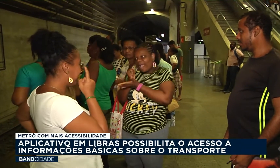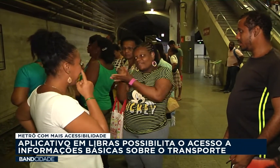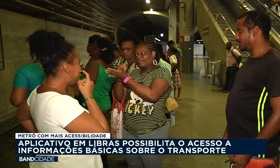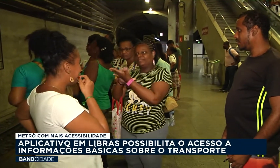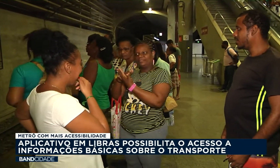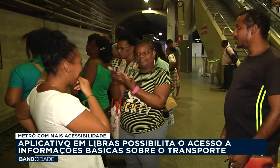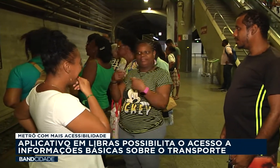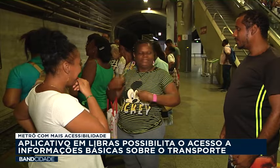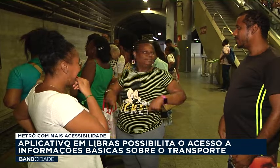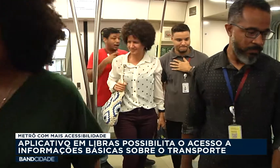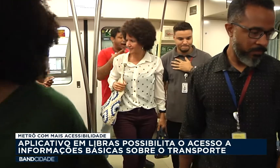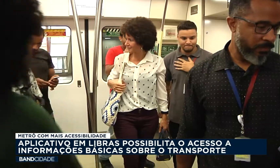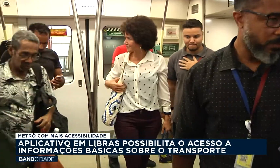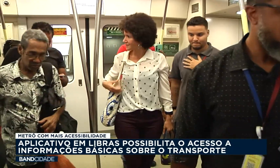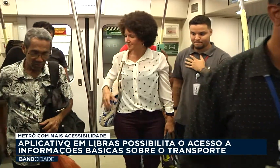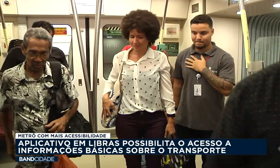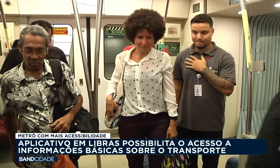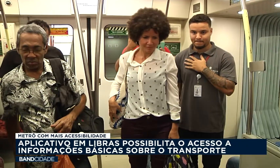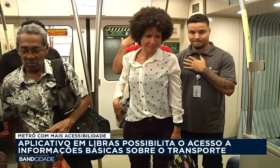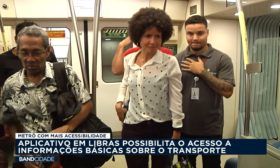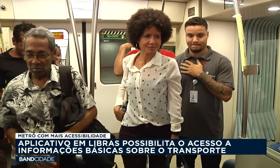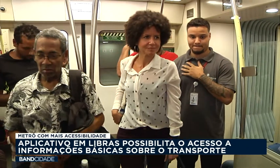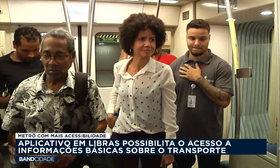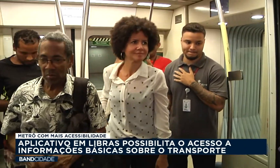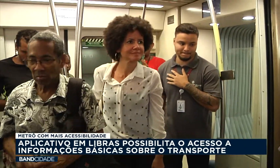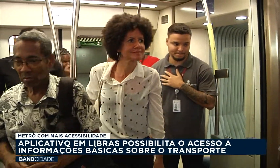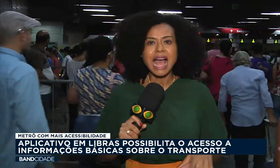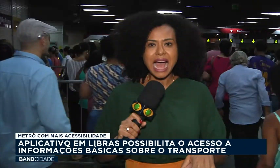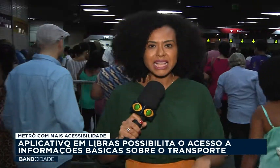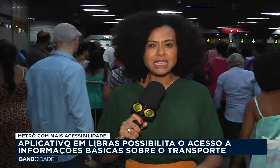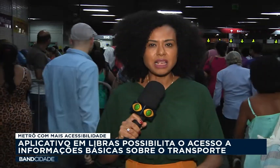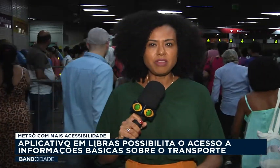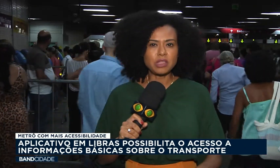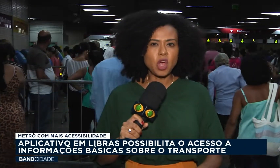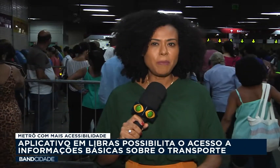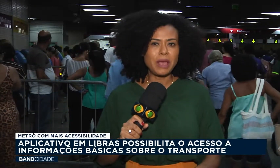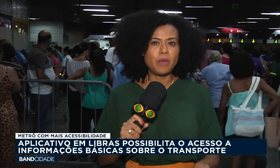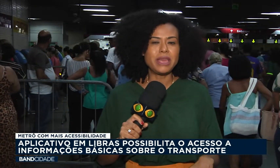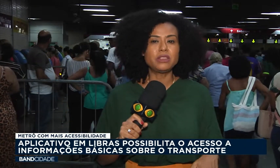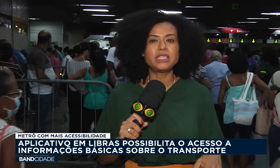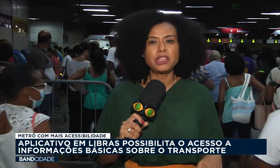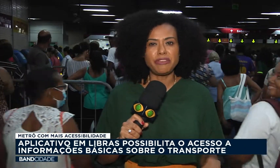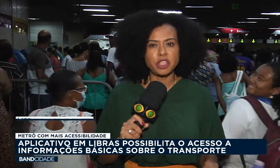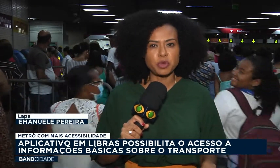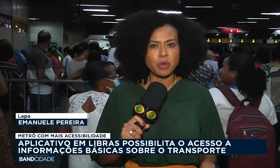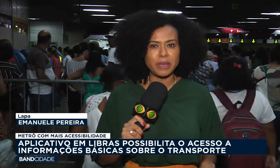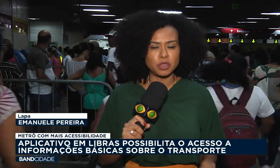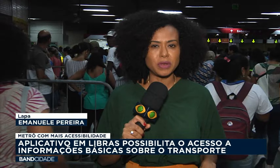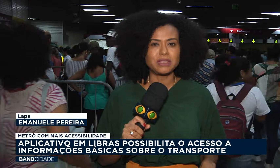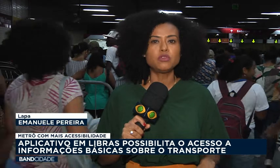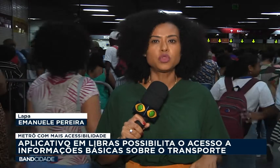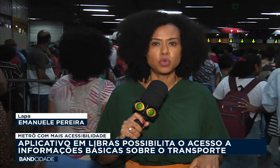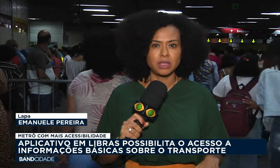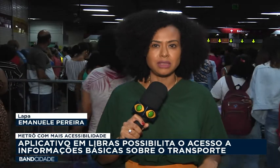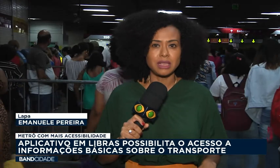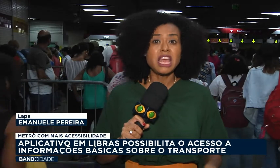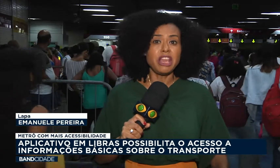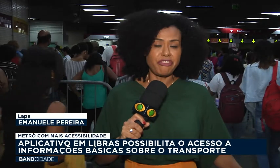muitos espaços e a acessibilidade é um desafio. Aqui em Salvador, pelo menos 120 mil pessoas são surdas e foi